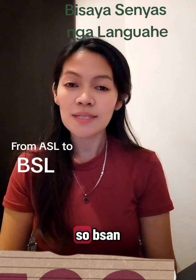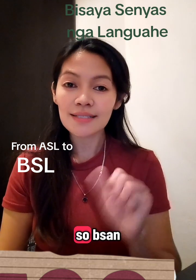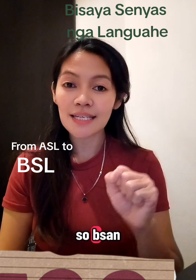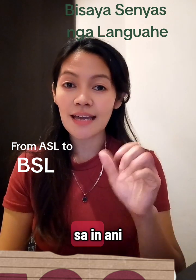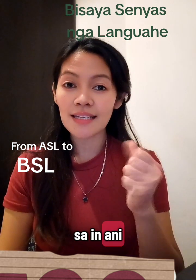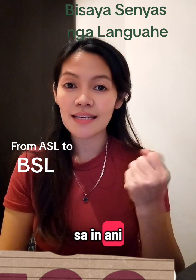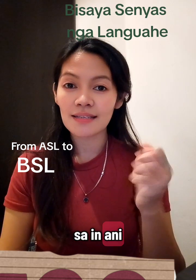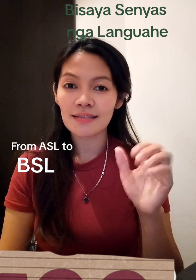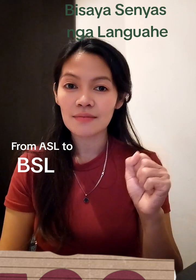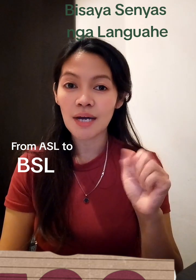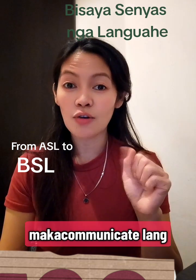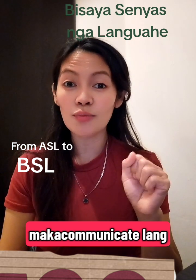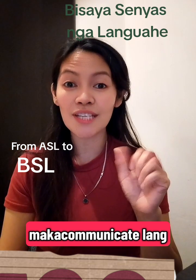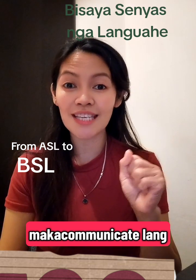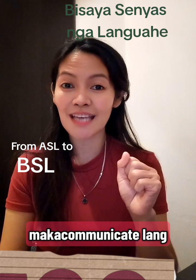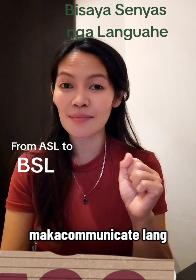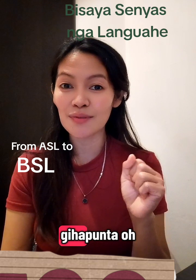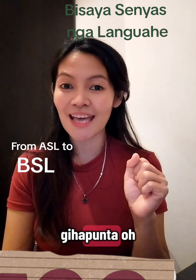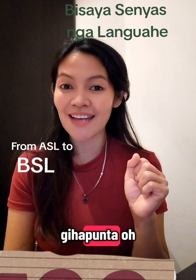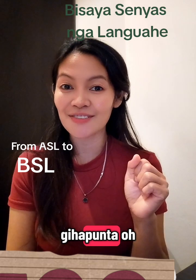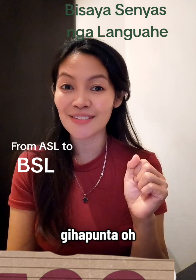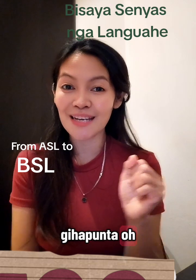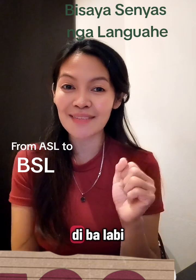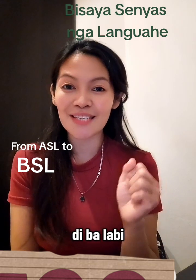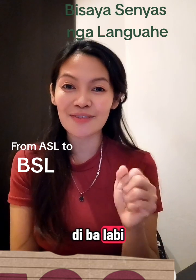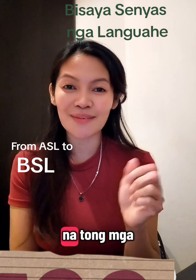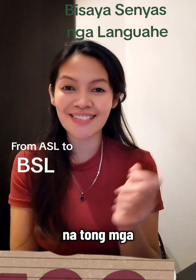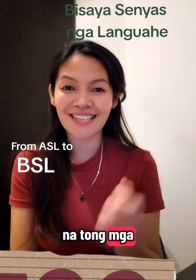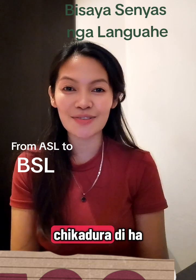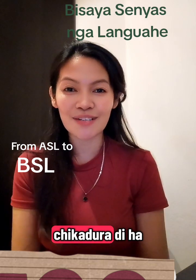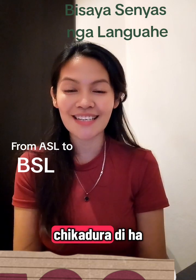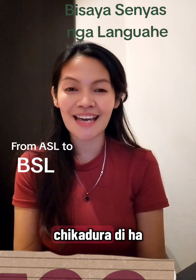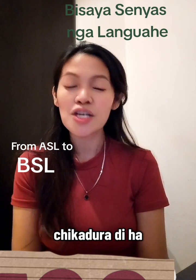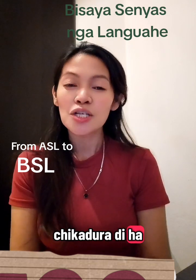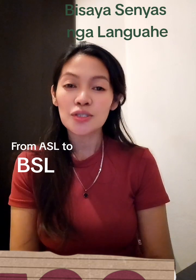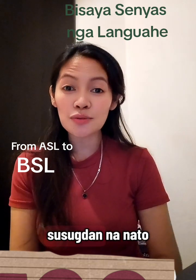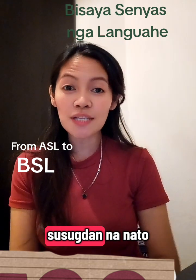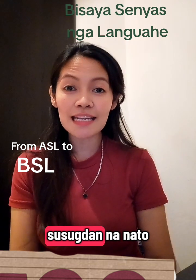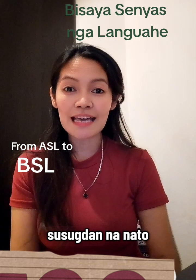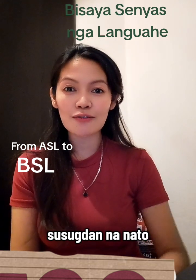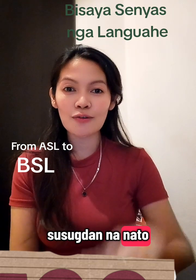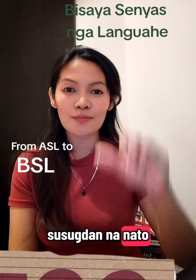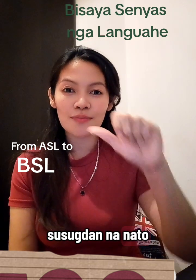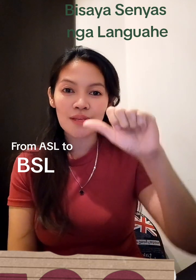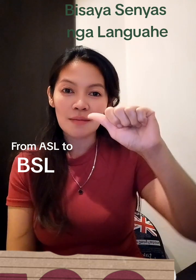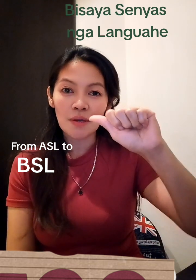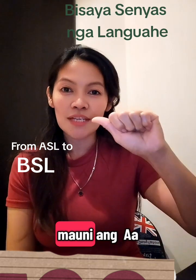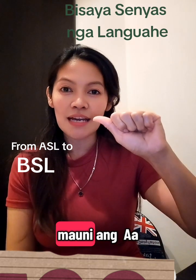bisan sa inaani maka-communicate gihapon ta, o di ba labi na tong mga chikadura diha. So sugdan na nato, mao ni ang